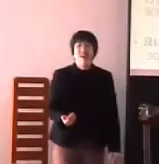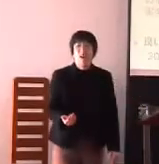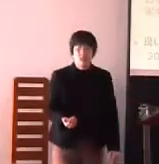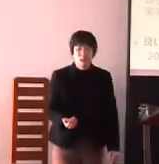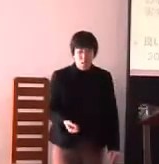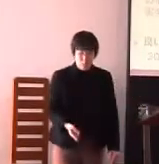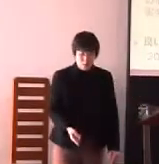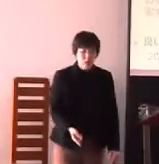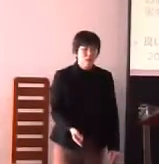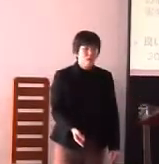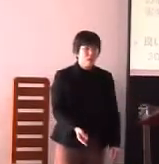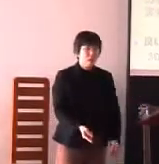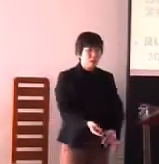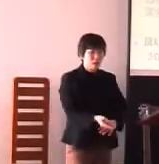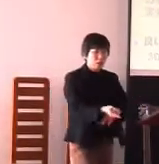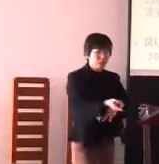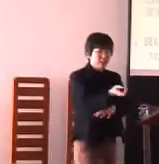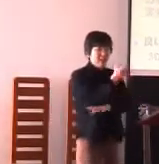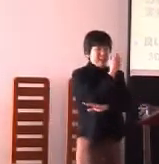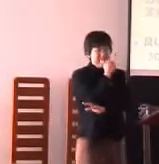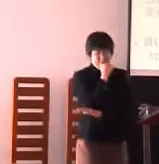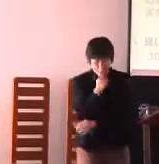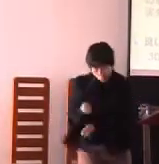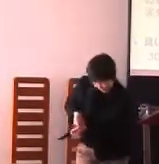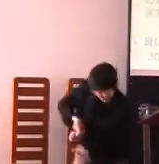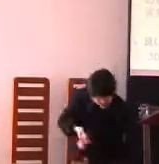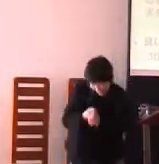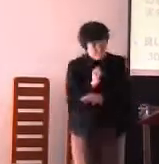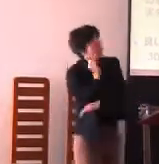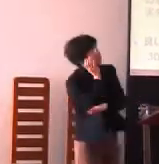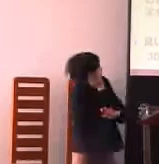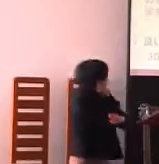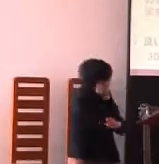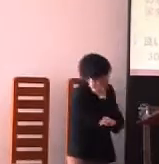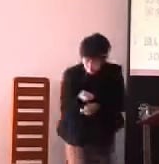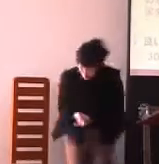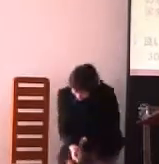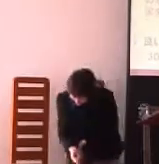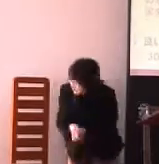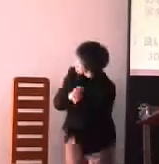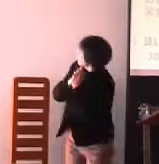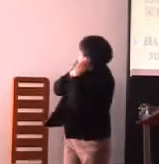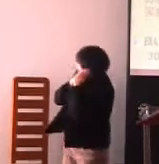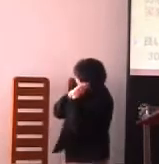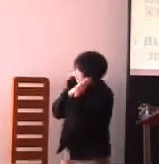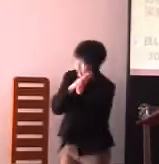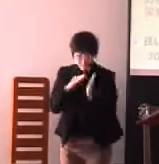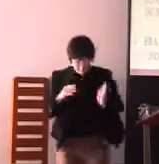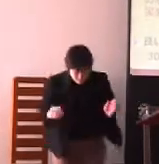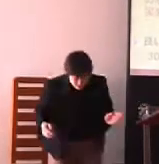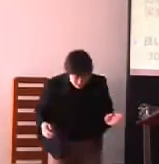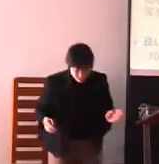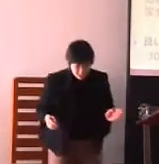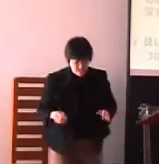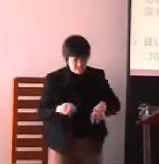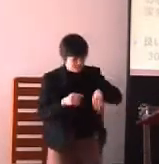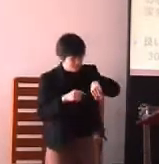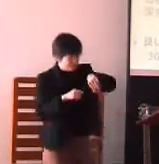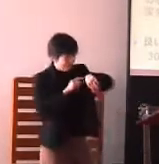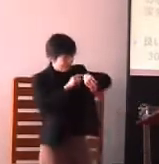種を植えても待っても寝ても起きても時間を待っても、もう早く大